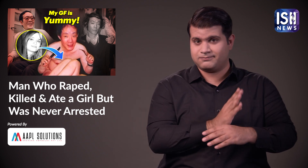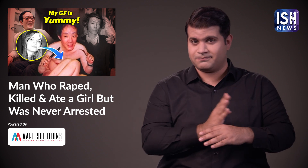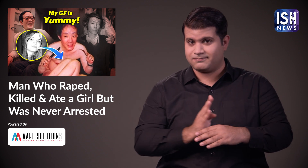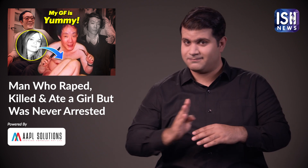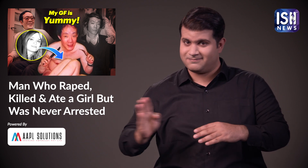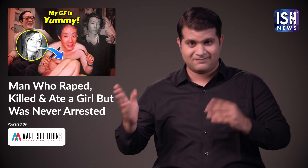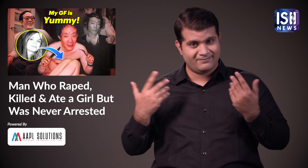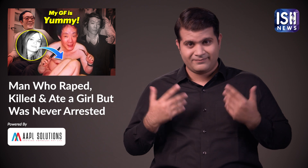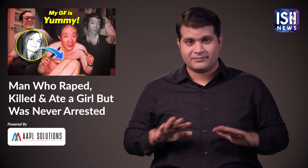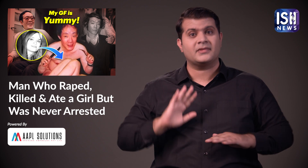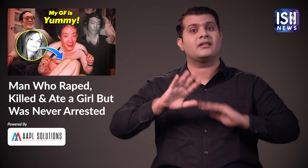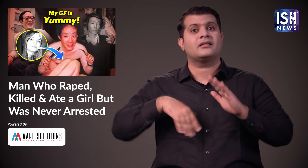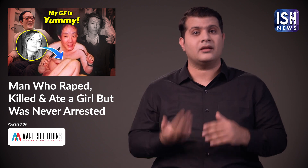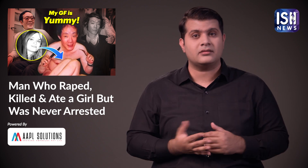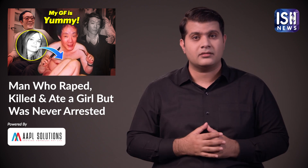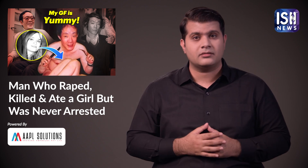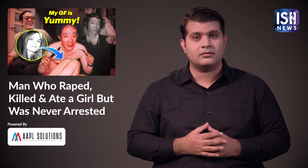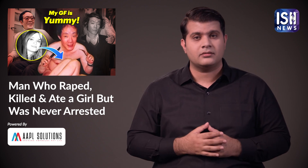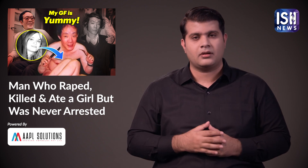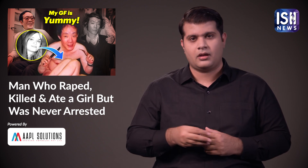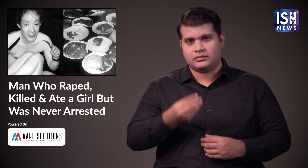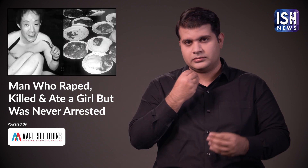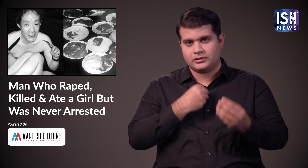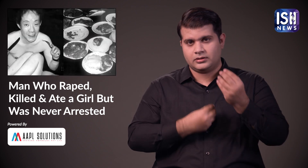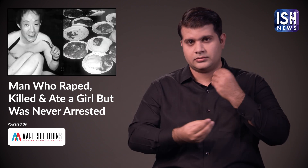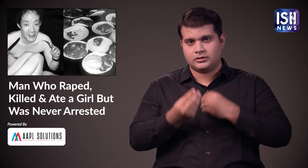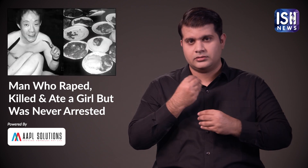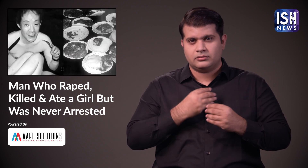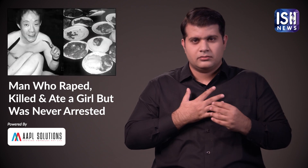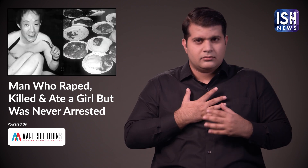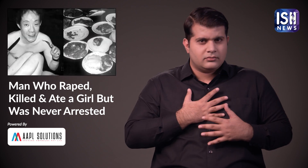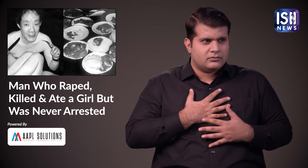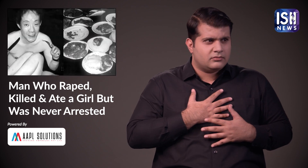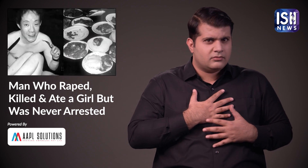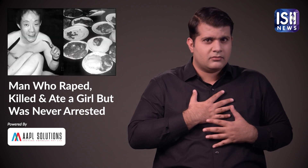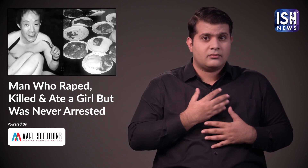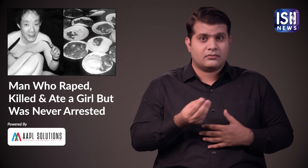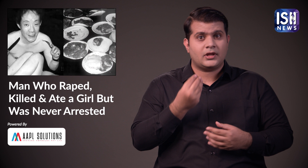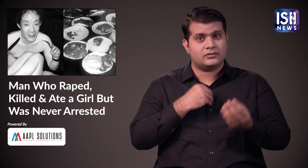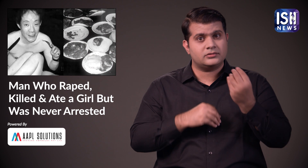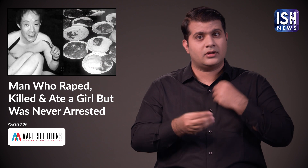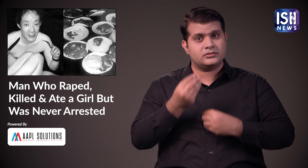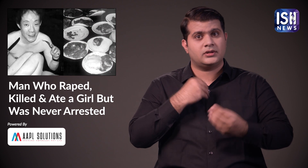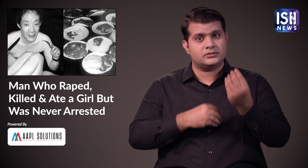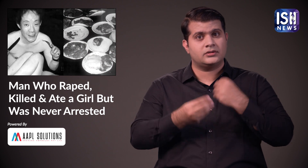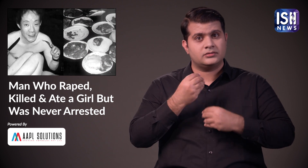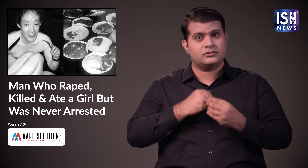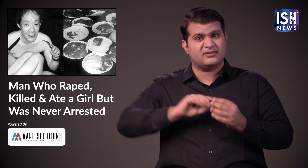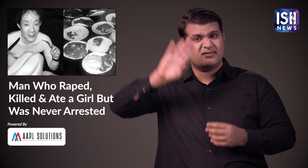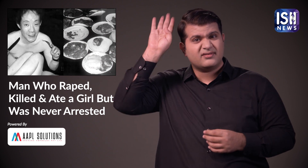के शरीर के कई टुकड़े कर दिए। फिर उसने उन हिस्सों को खा लिया। घृणित! उसने वास्तव में लड़की के शरीर